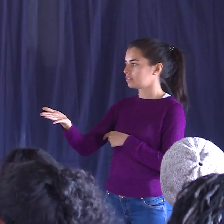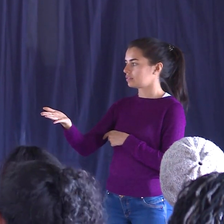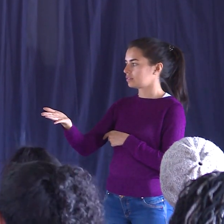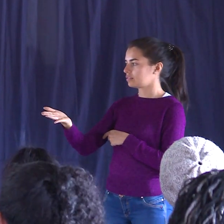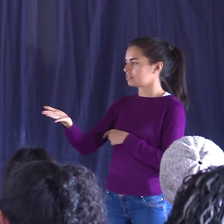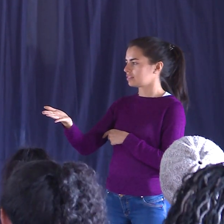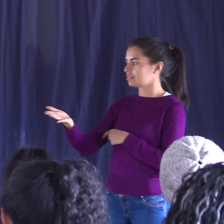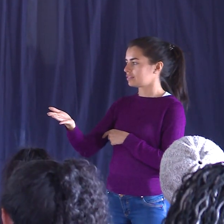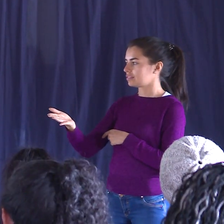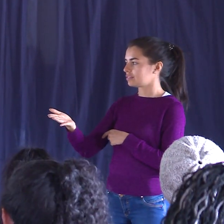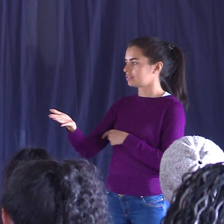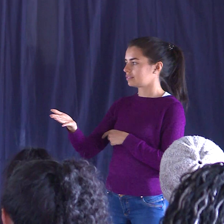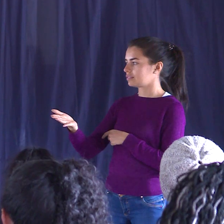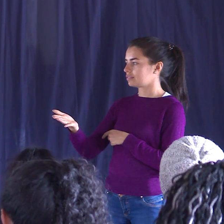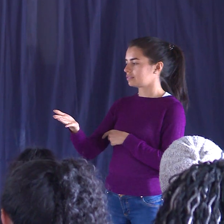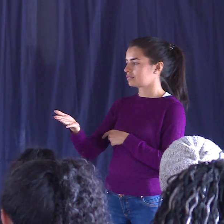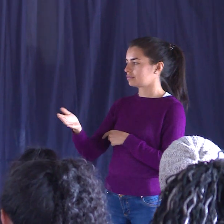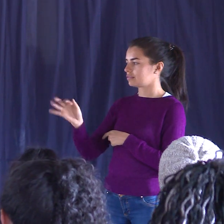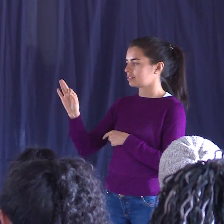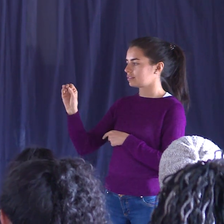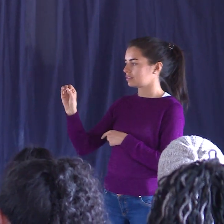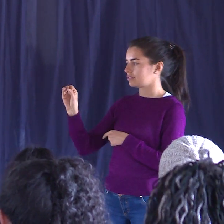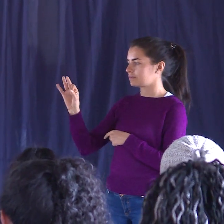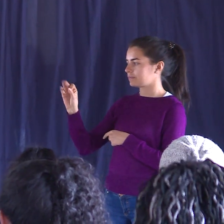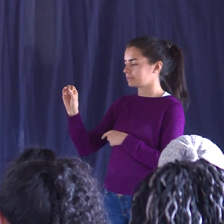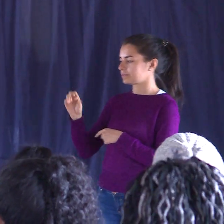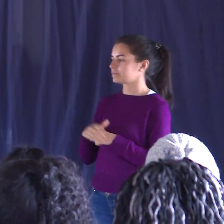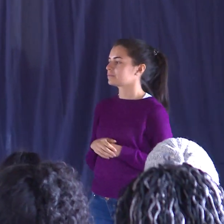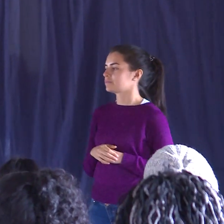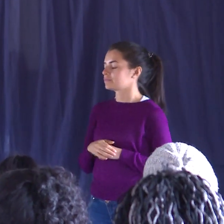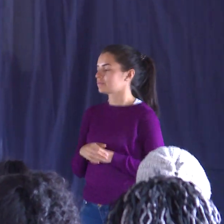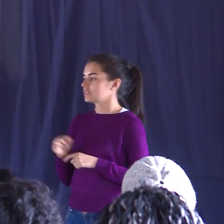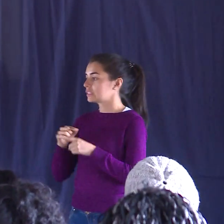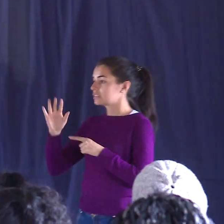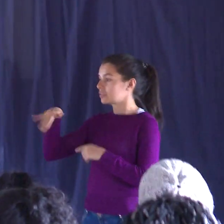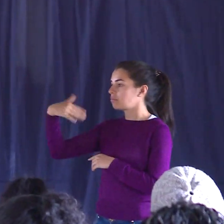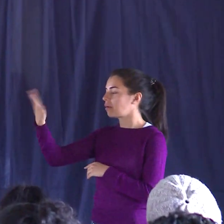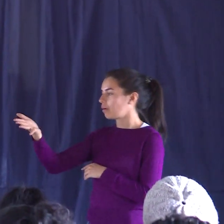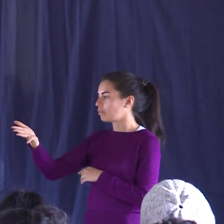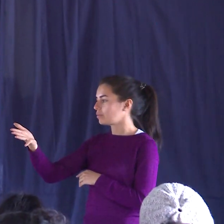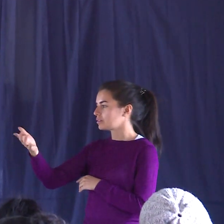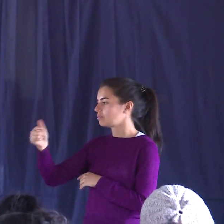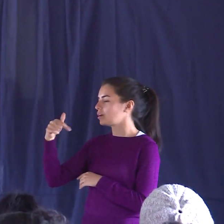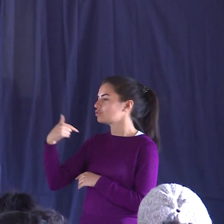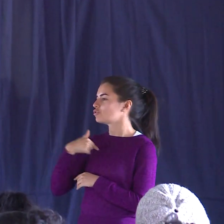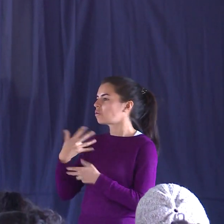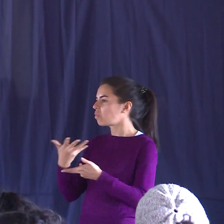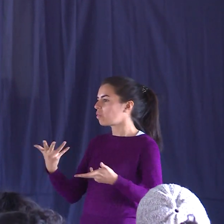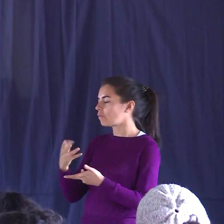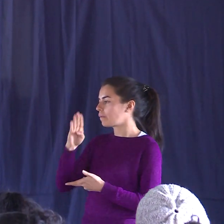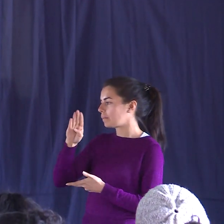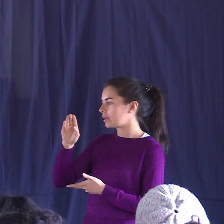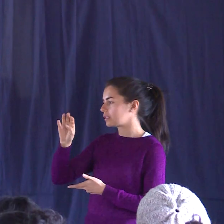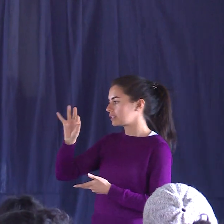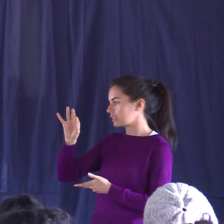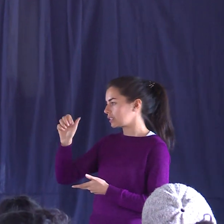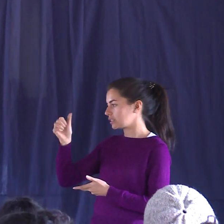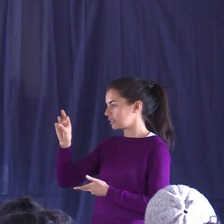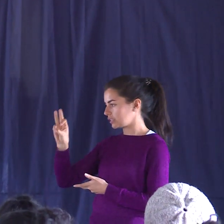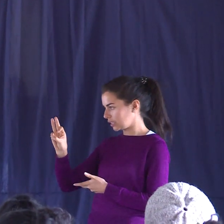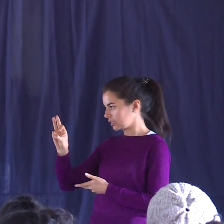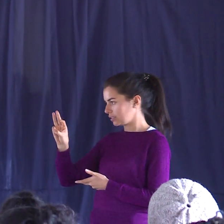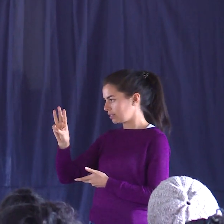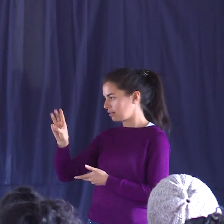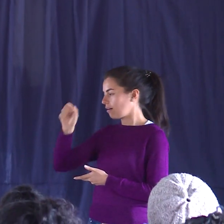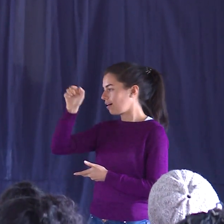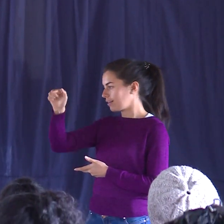alguna consulta o alguna observación sobre las notas, asistencias, dudas, etcétera, pues voy a estar en el B313 aclarando